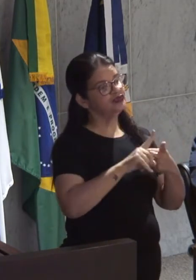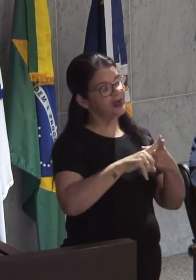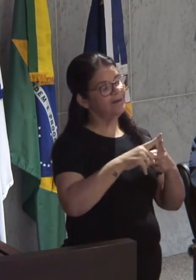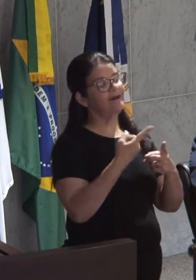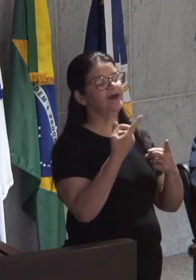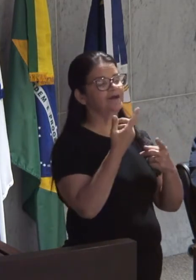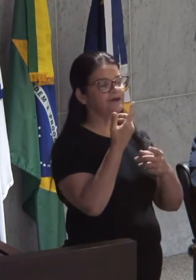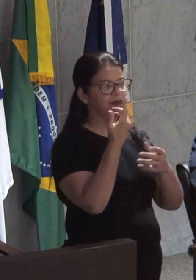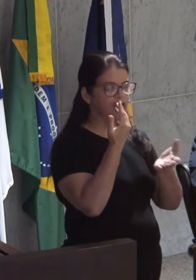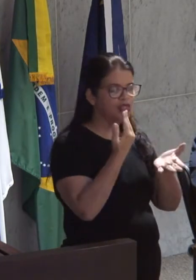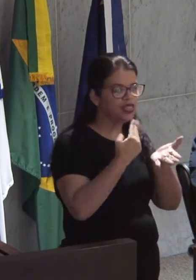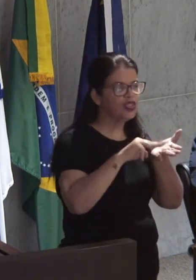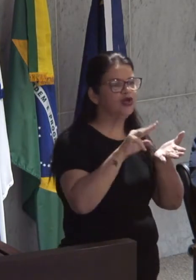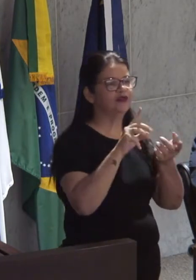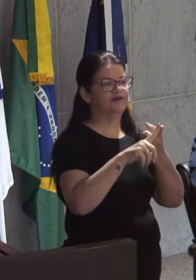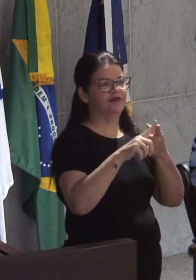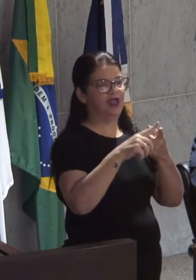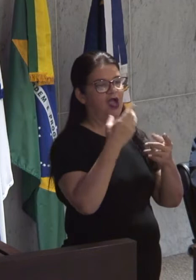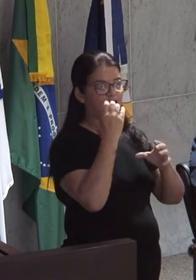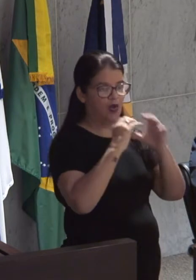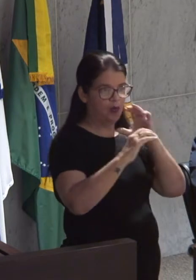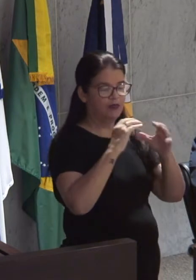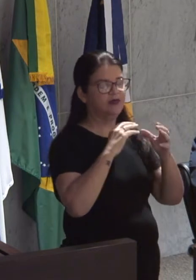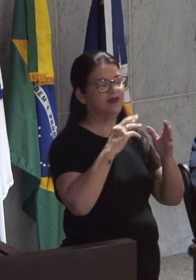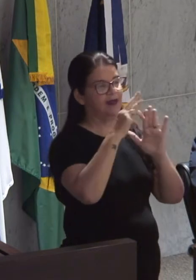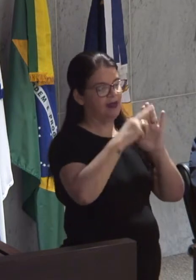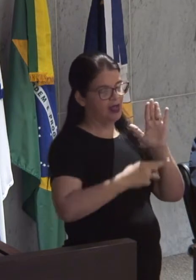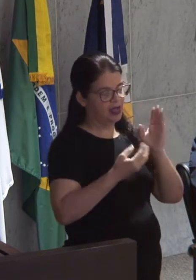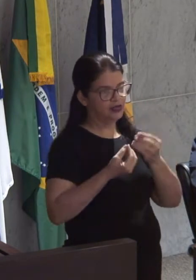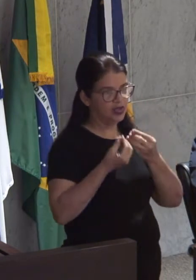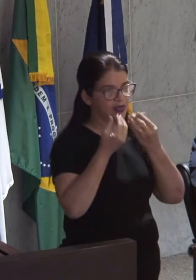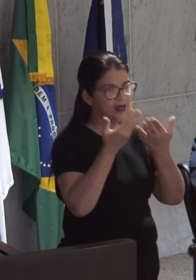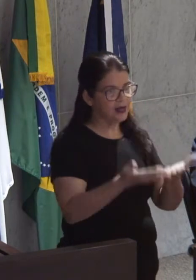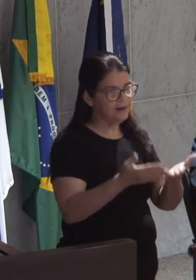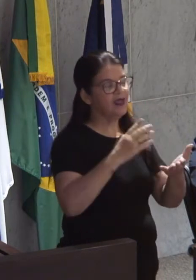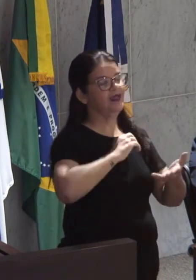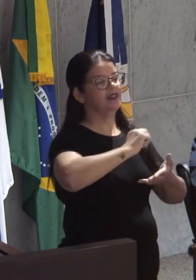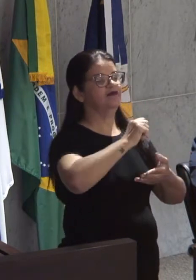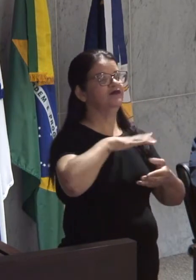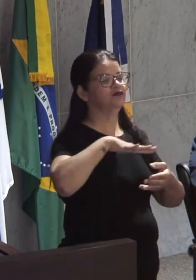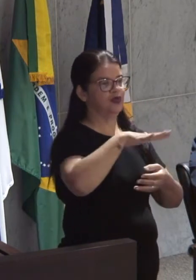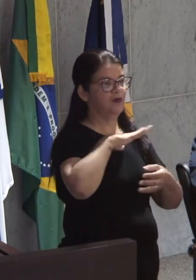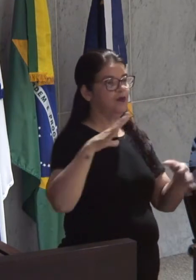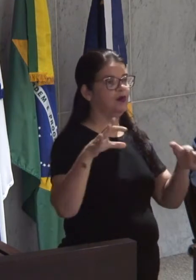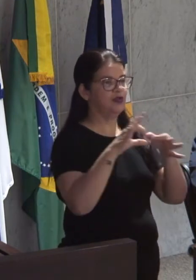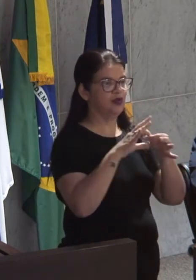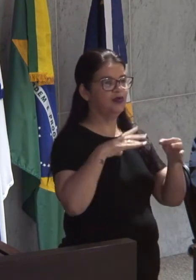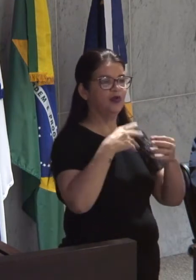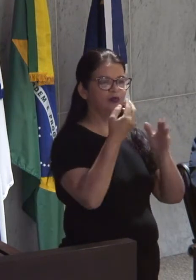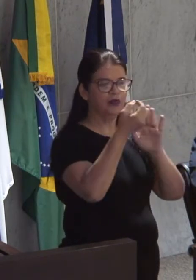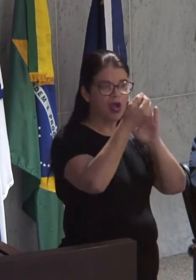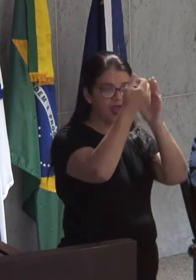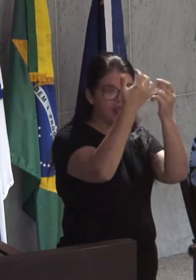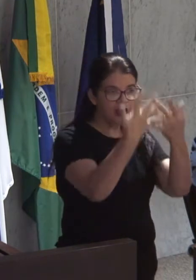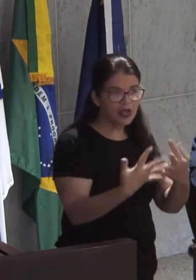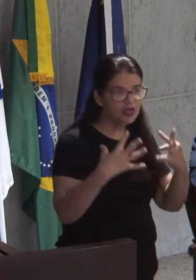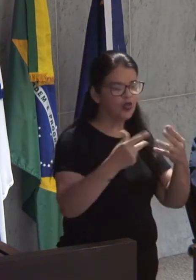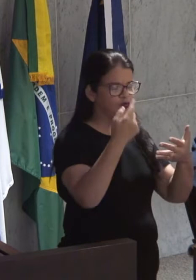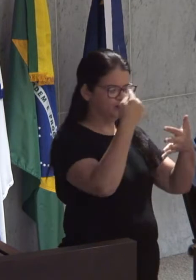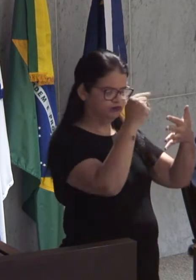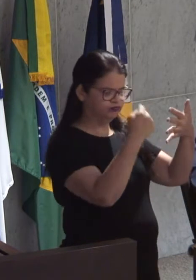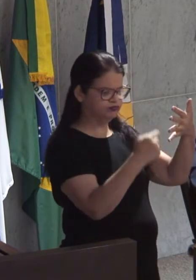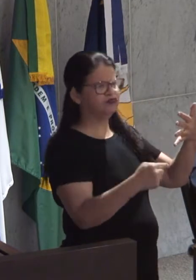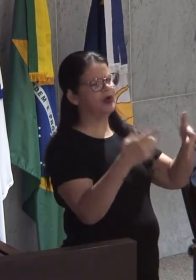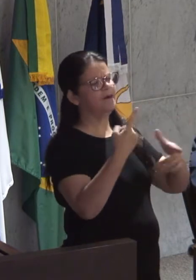notificar, comunicar, encaminhar um relatório à Defensoria Pública da União, relatando todos os problemas